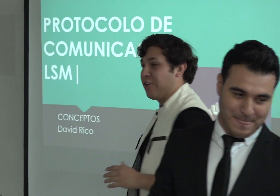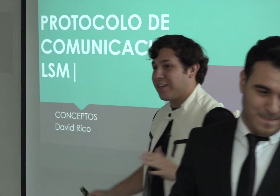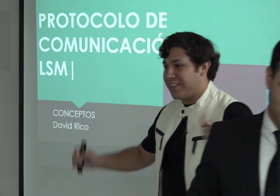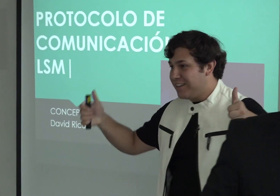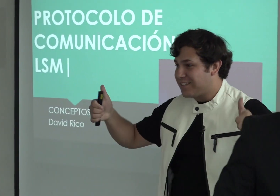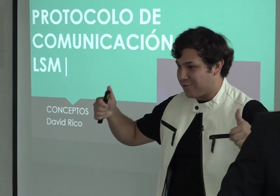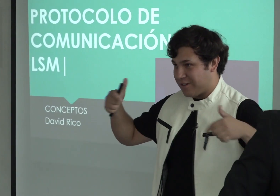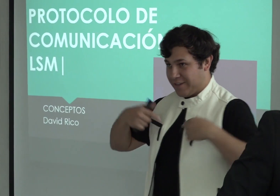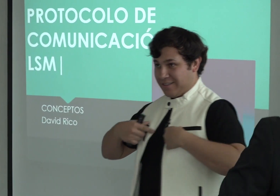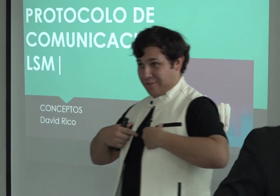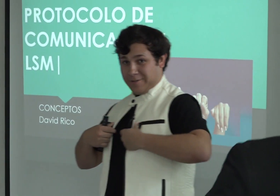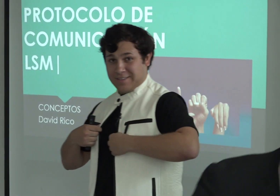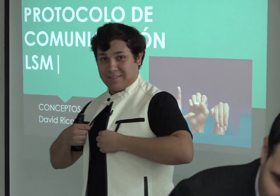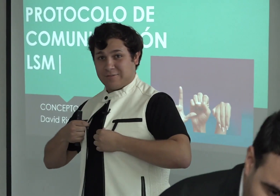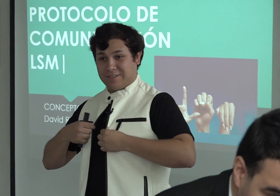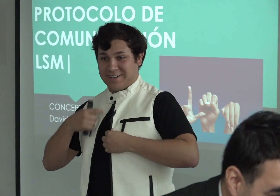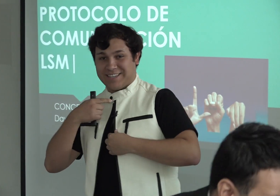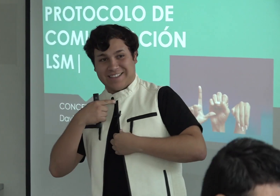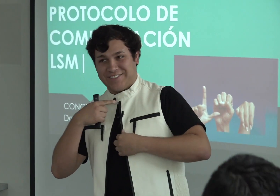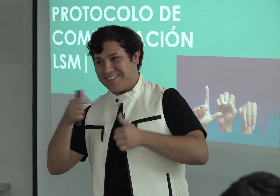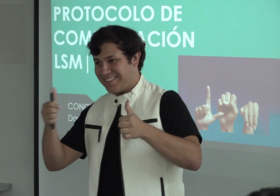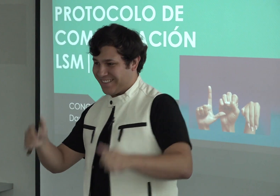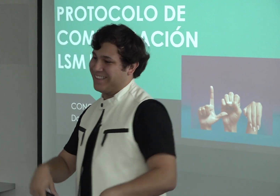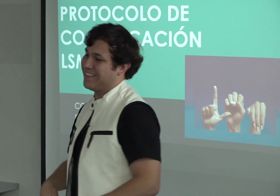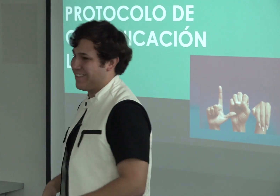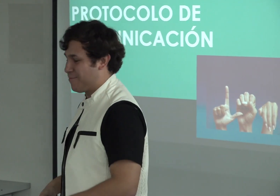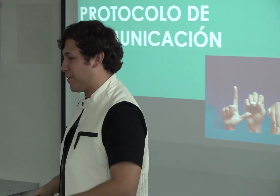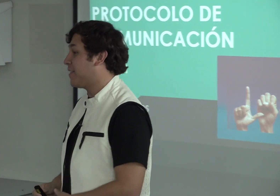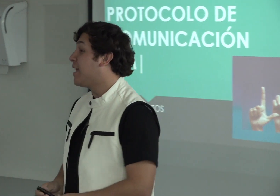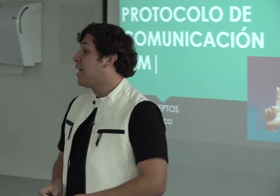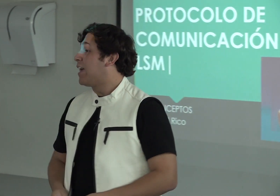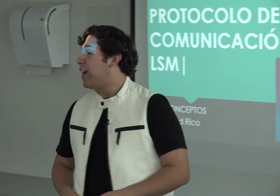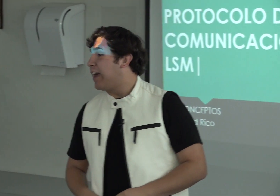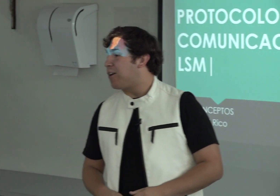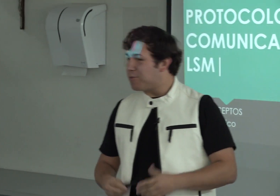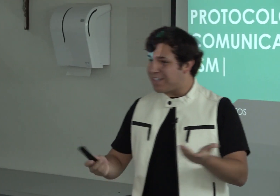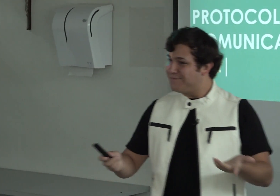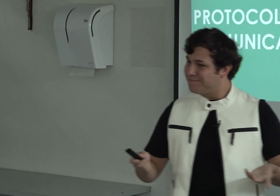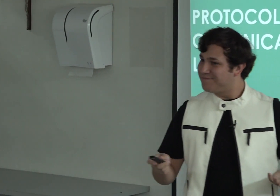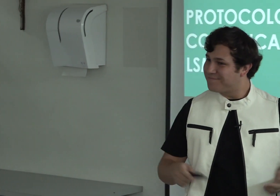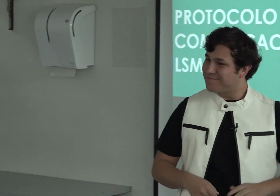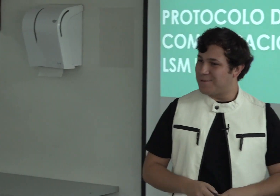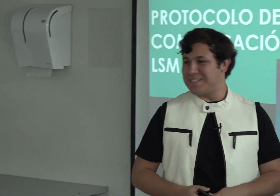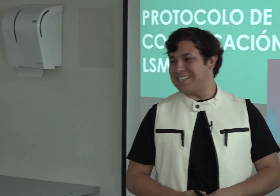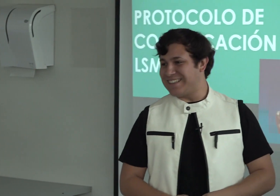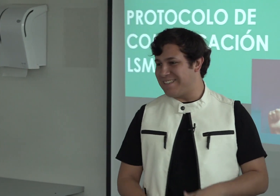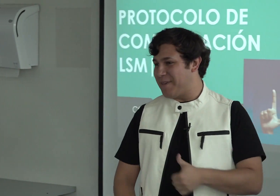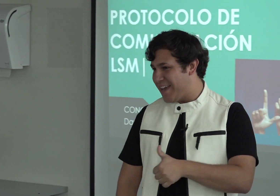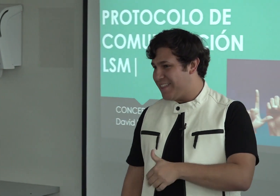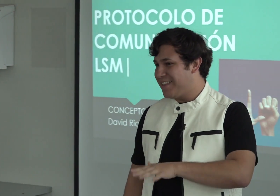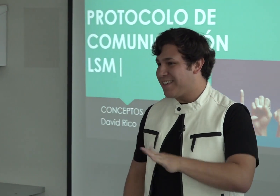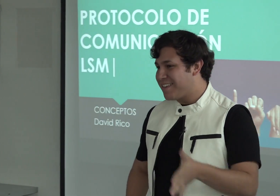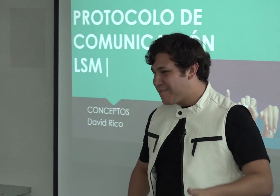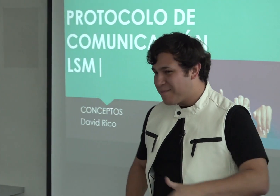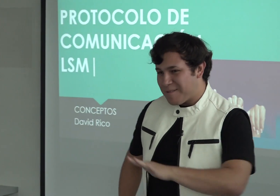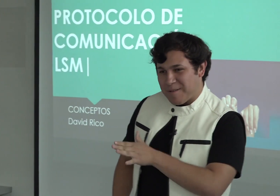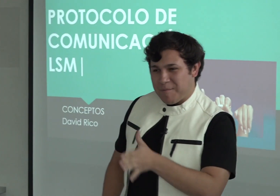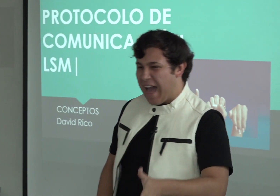Hola, ¿qué tal? ¿Se escucha bien? ¿Todo bien? ¿Se escucha bien aquí? Muy bien. ¿Cómo están? ¿Cómo se sienten? ¿Bien?